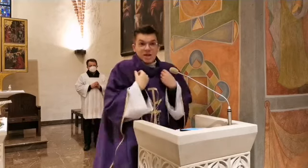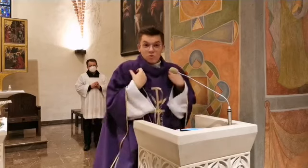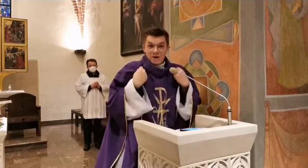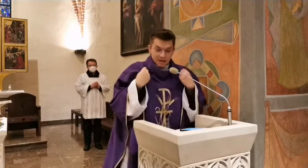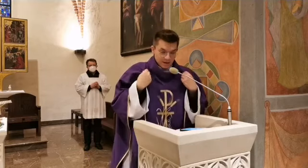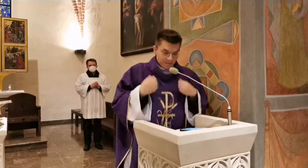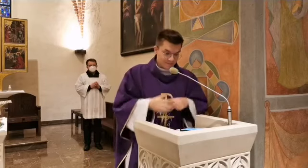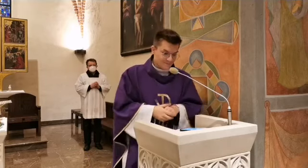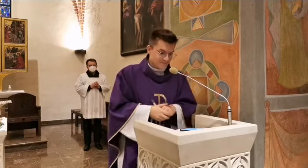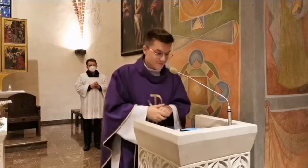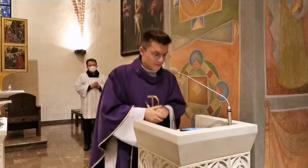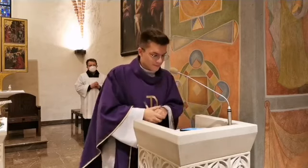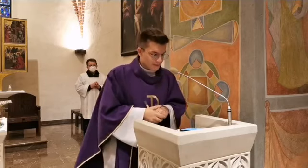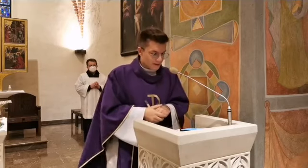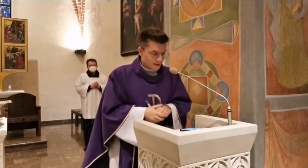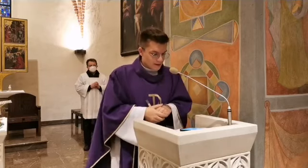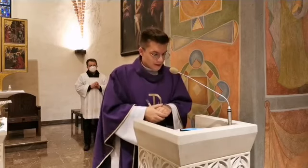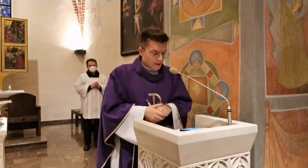Takie ubranie.